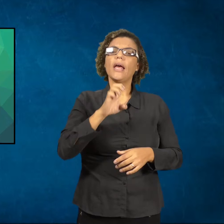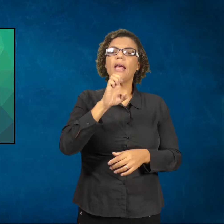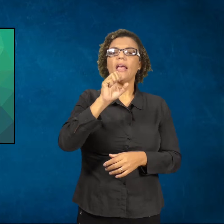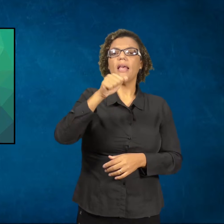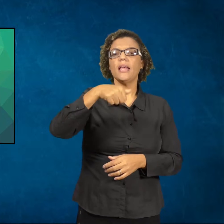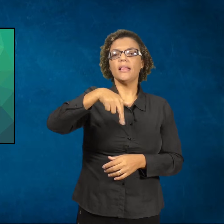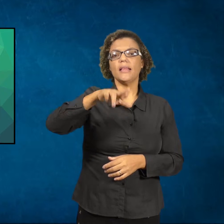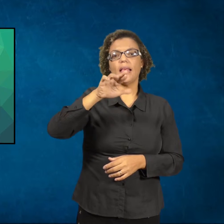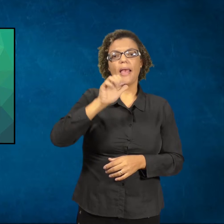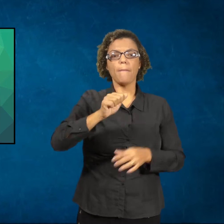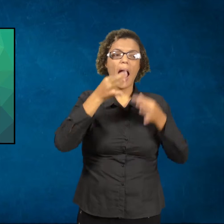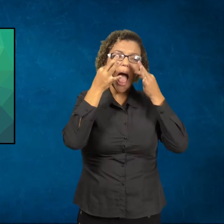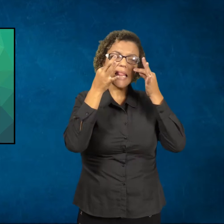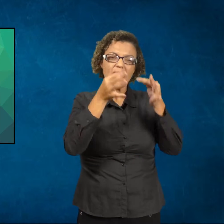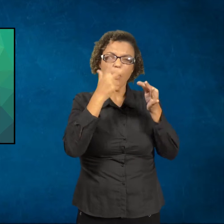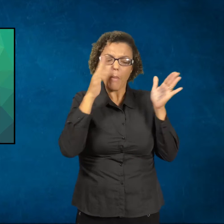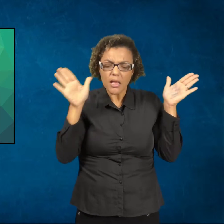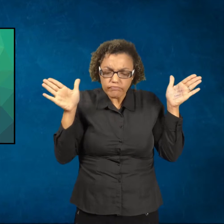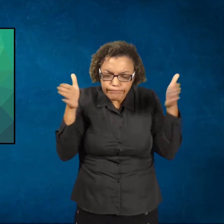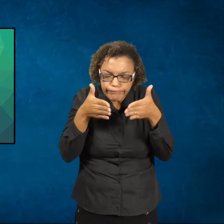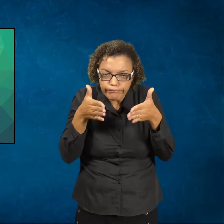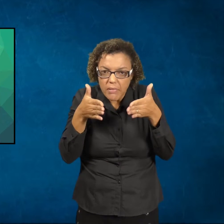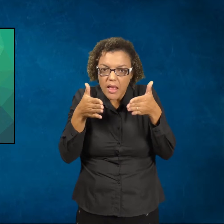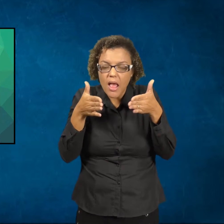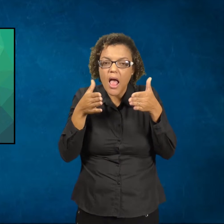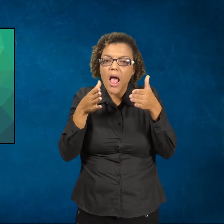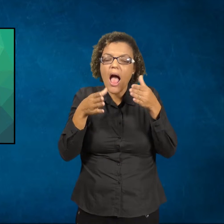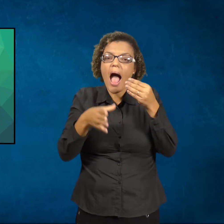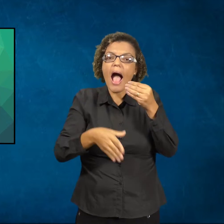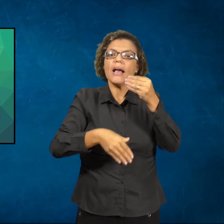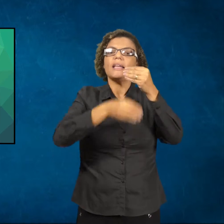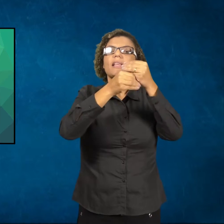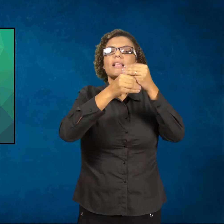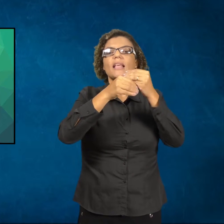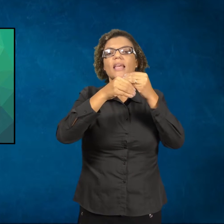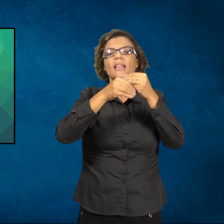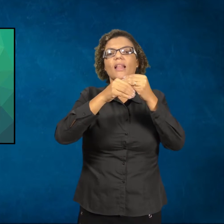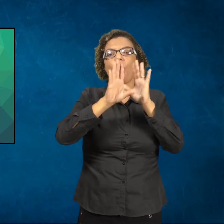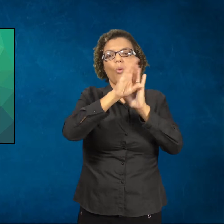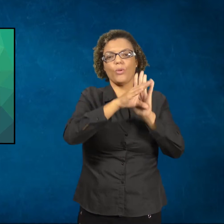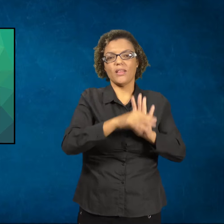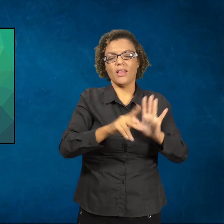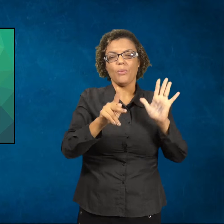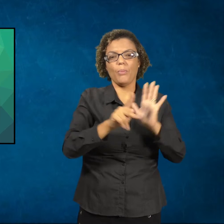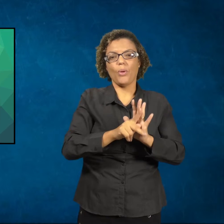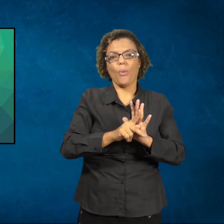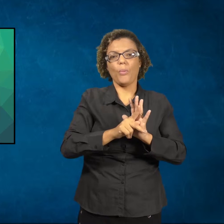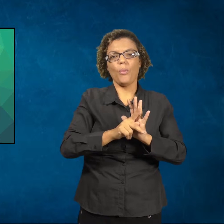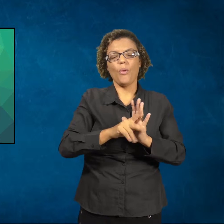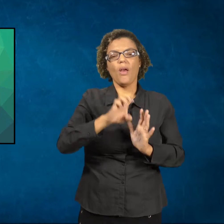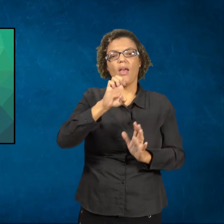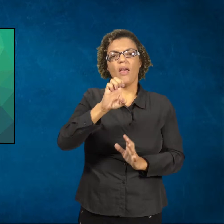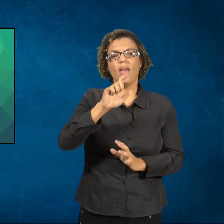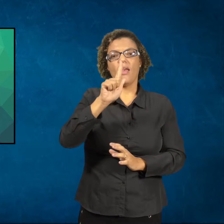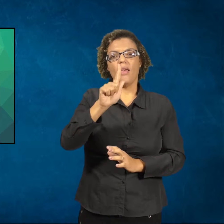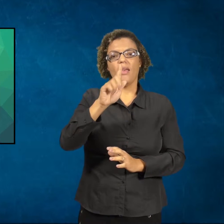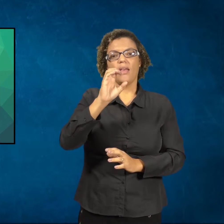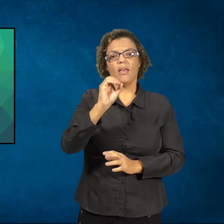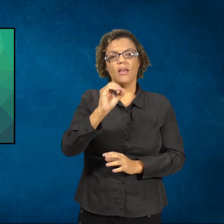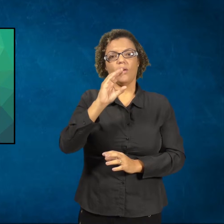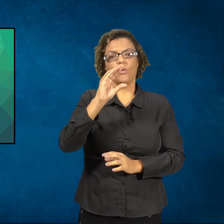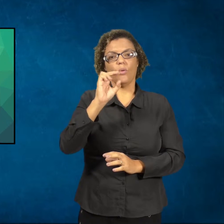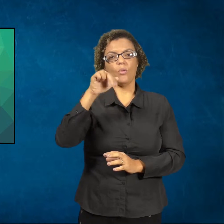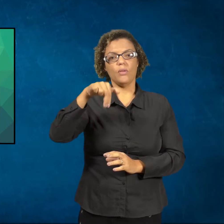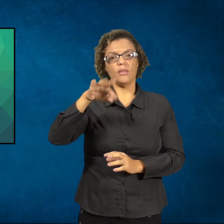adiciona isso à ideia do egocentrismo para poder dar uma explicação mais forte. Nossa interpretação foi que o Piaget parece